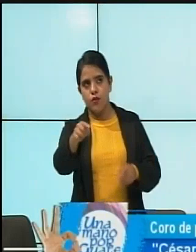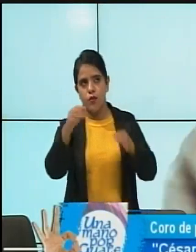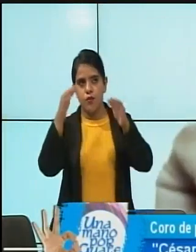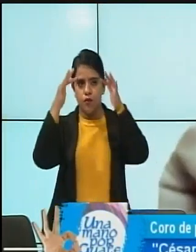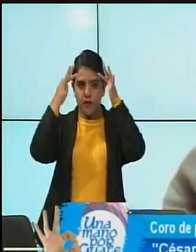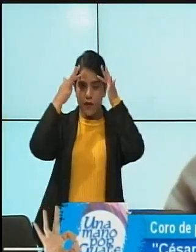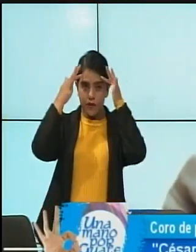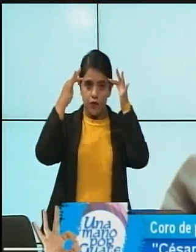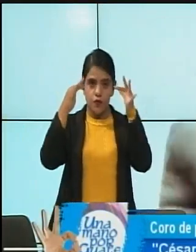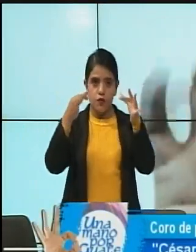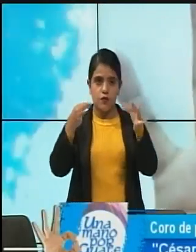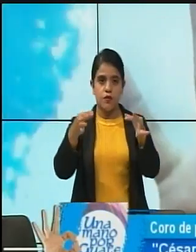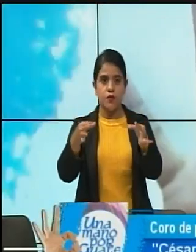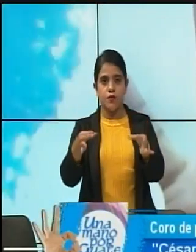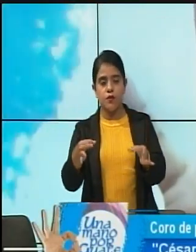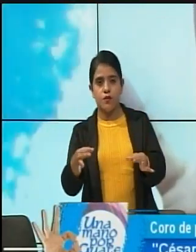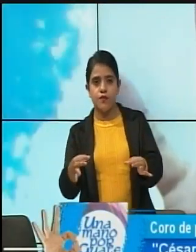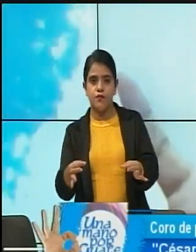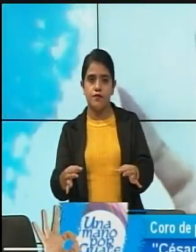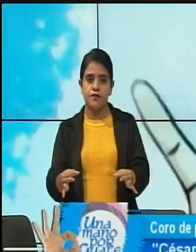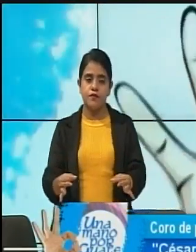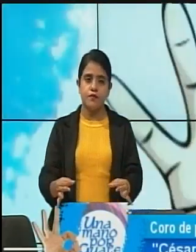estás